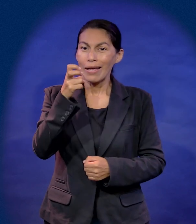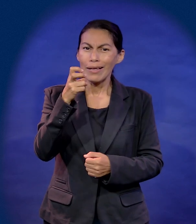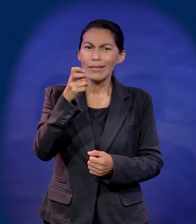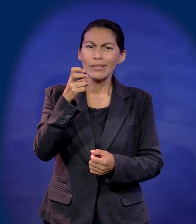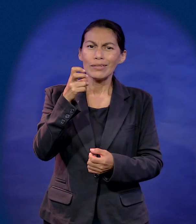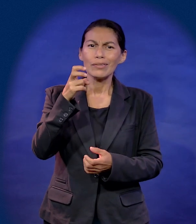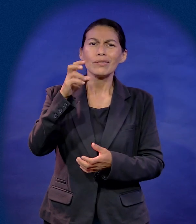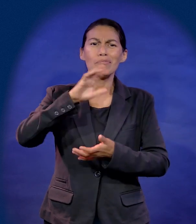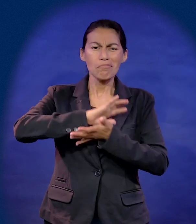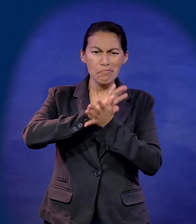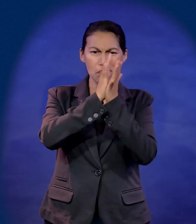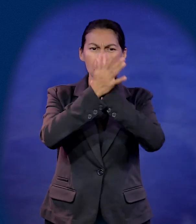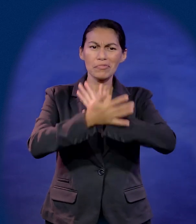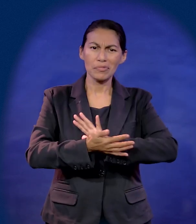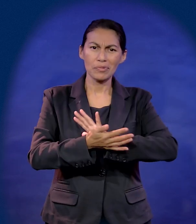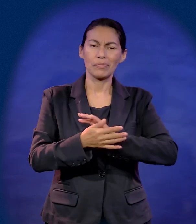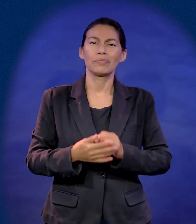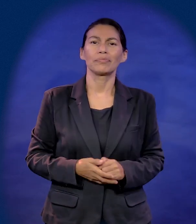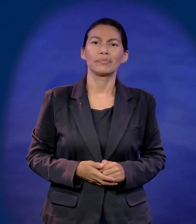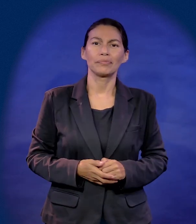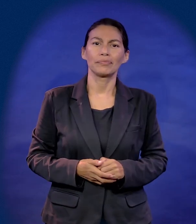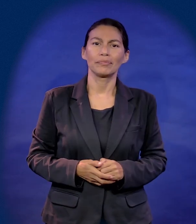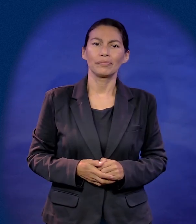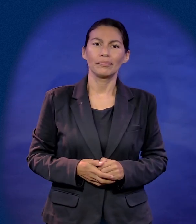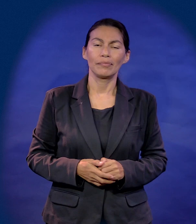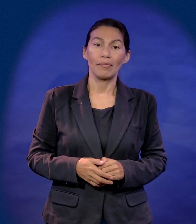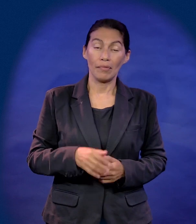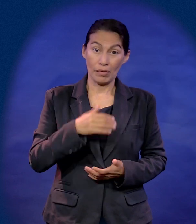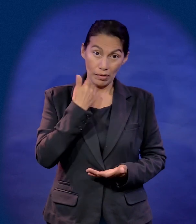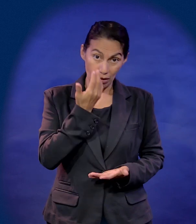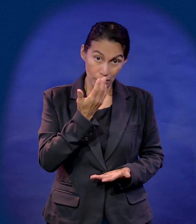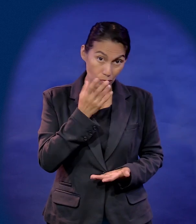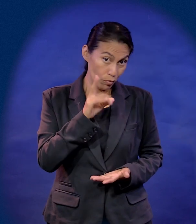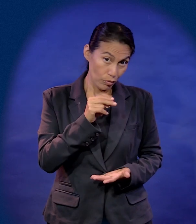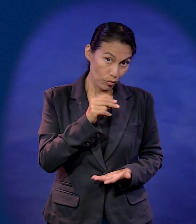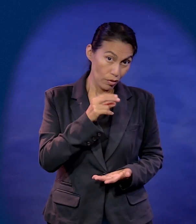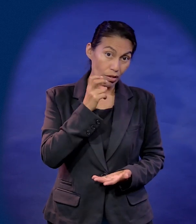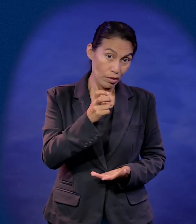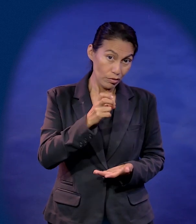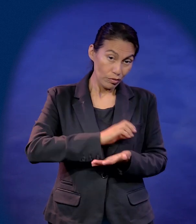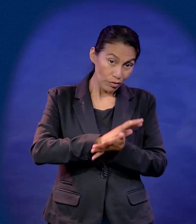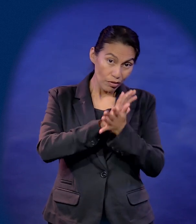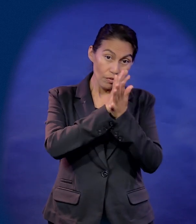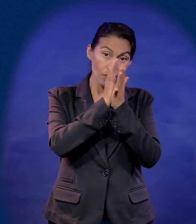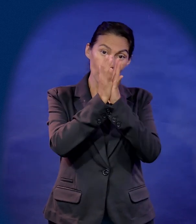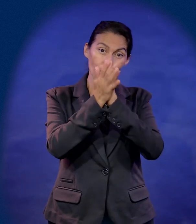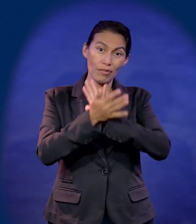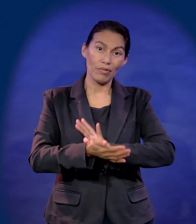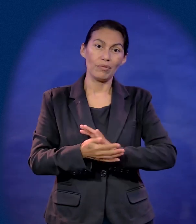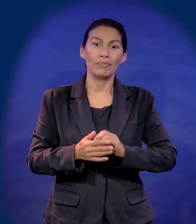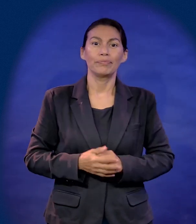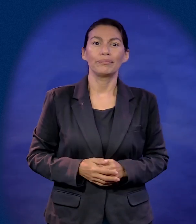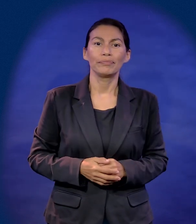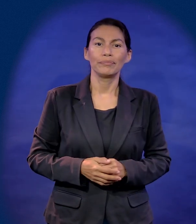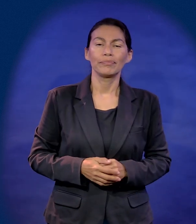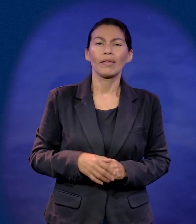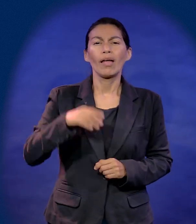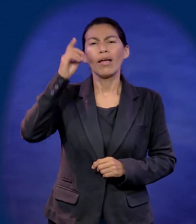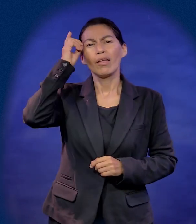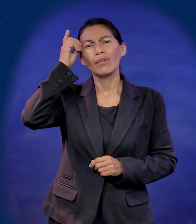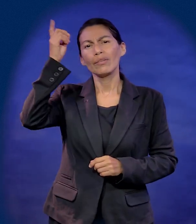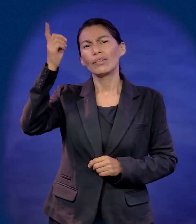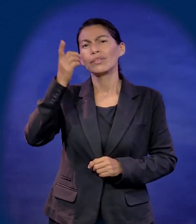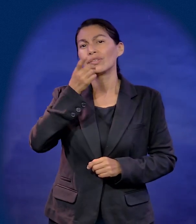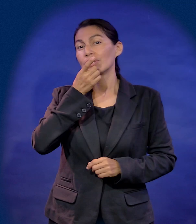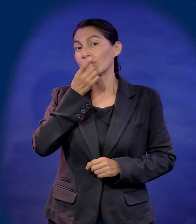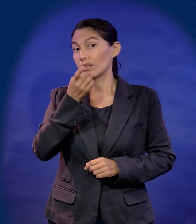que contemplamos. Lo que adoramos, lo que está en el centro, nos guste o no, nosotros nos vamos transformando